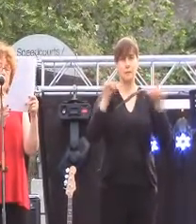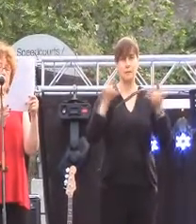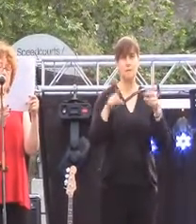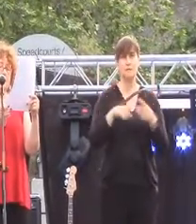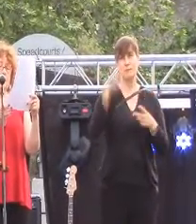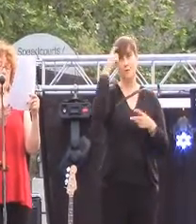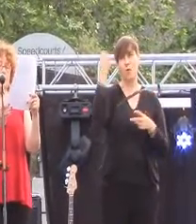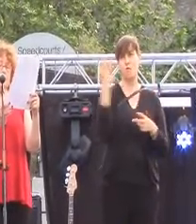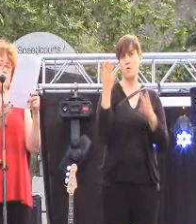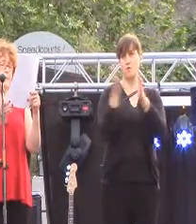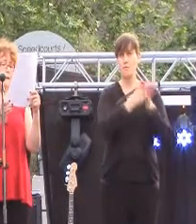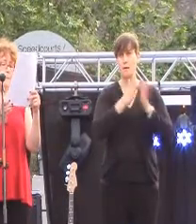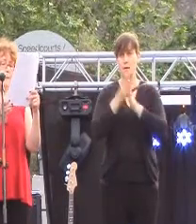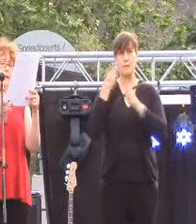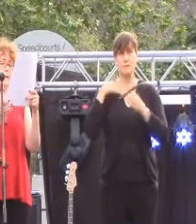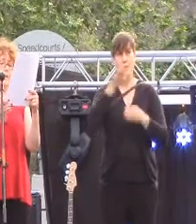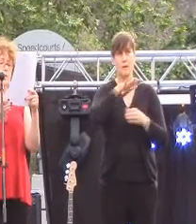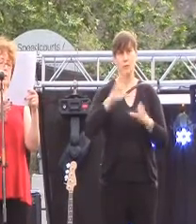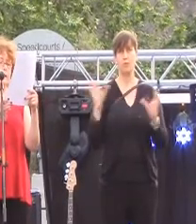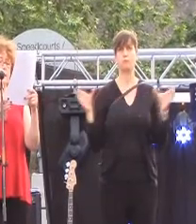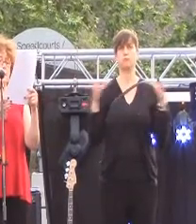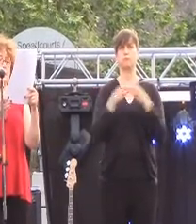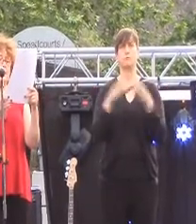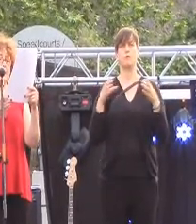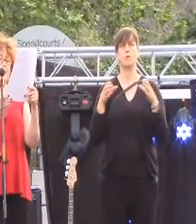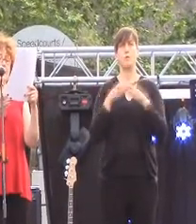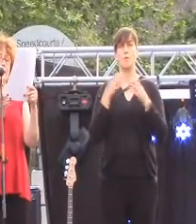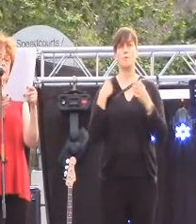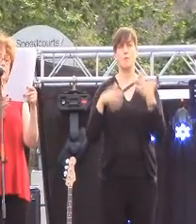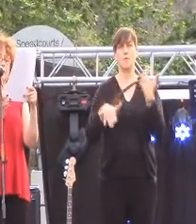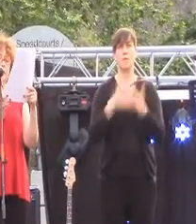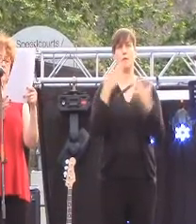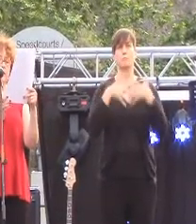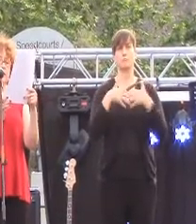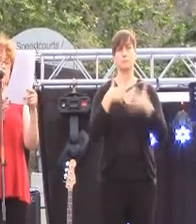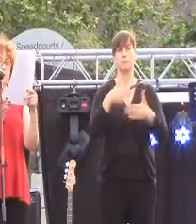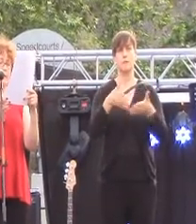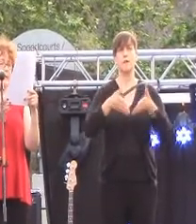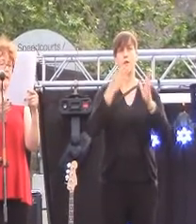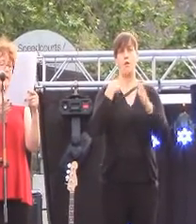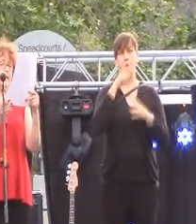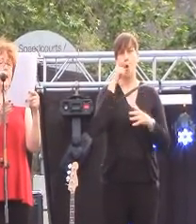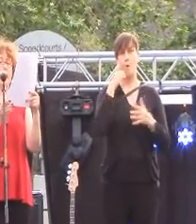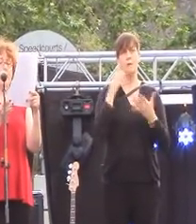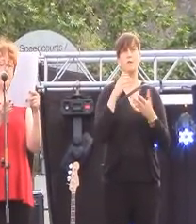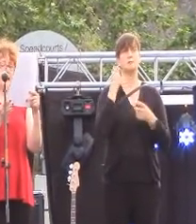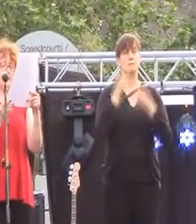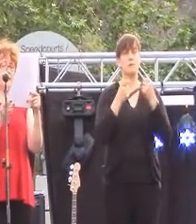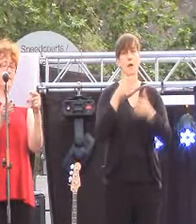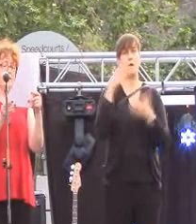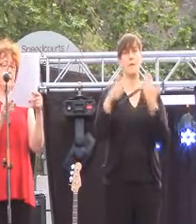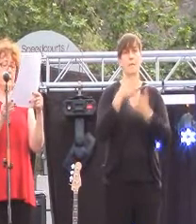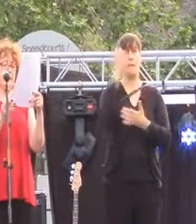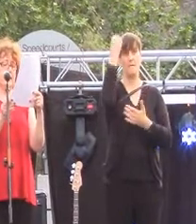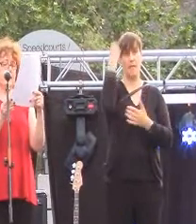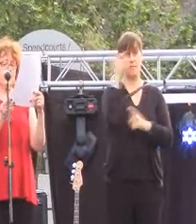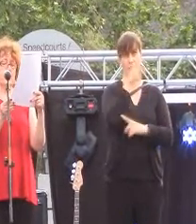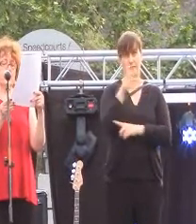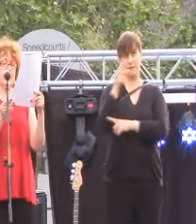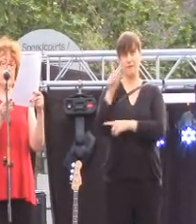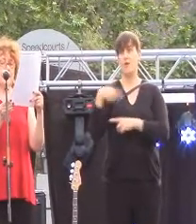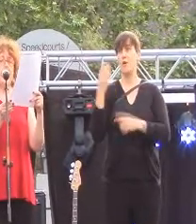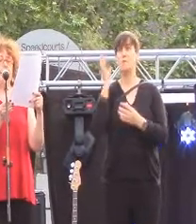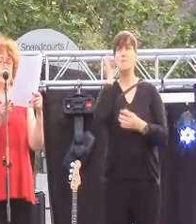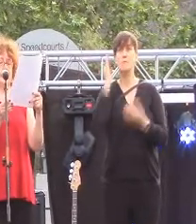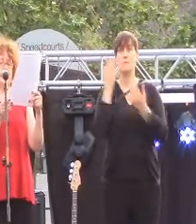quatre companyes del Coll formaren part del nucli que posà en marxa el canal Dones, tot aprenent a gravar, i la Maria